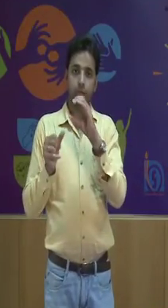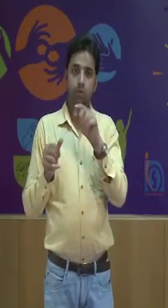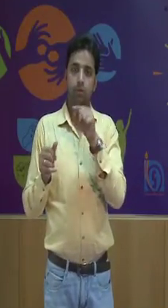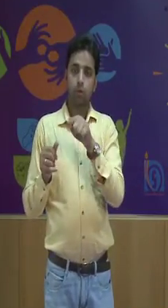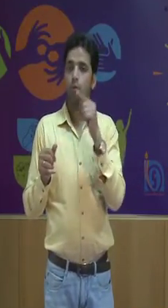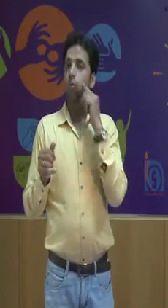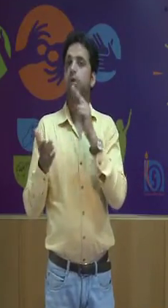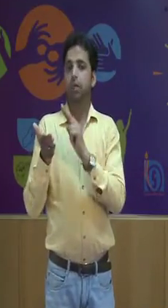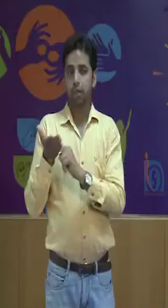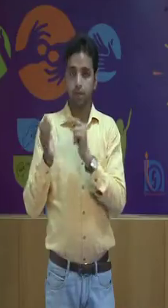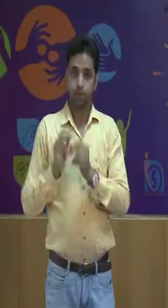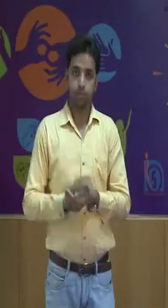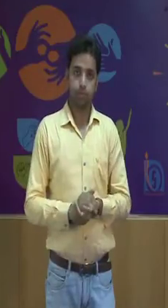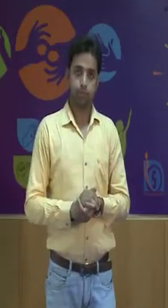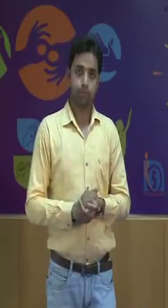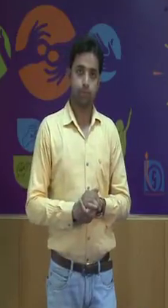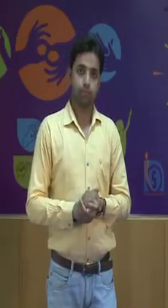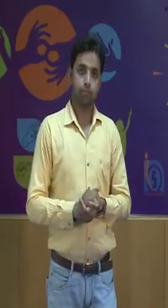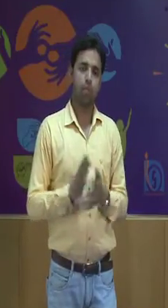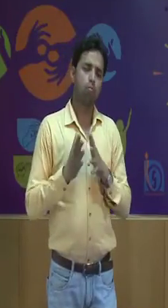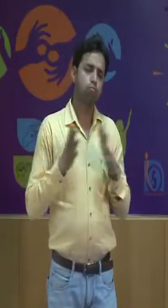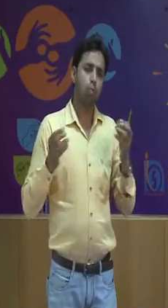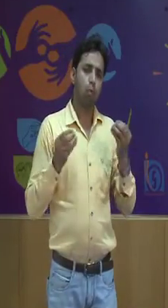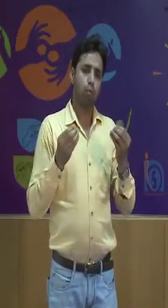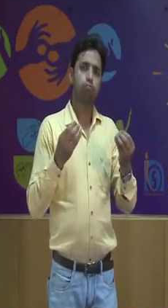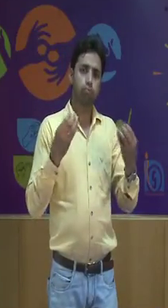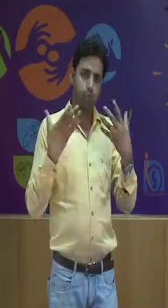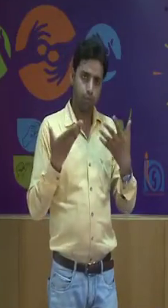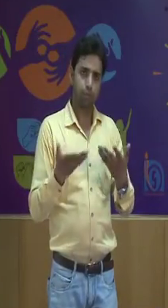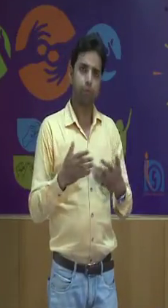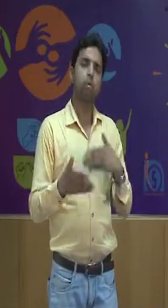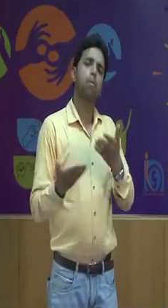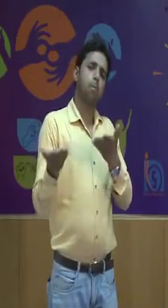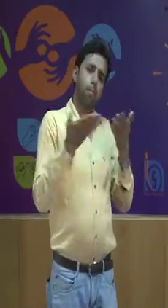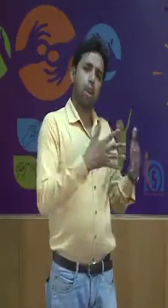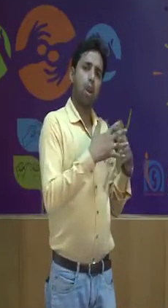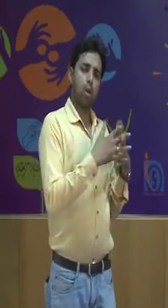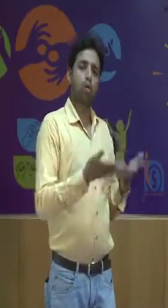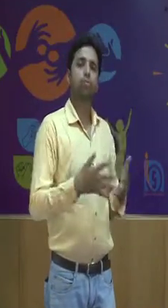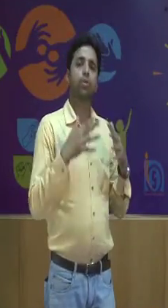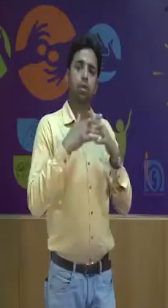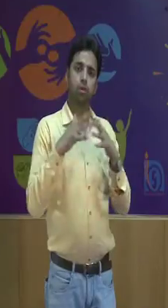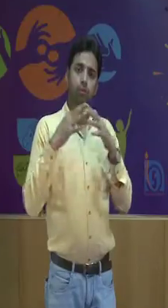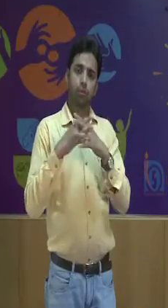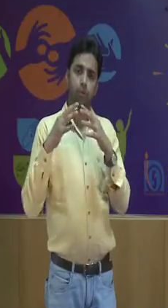signlanguage@nius.ac.in. For more information, please log on to